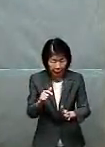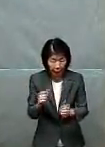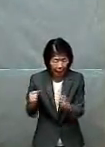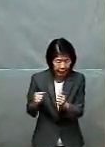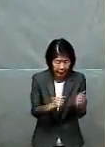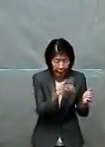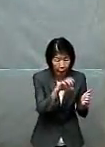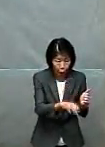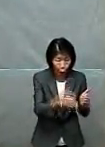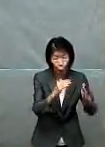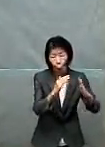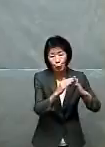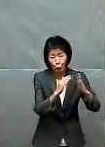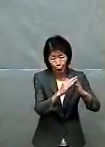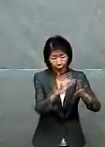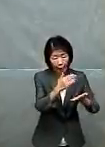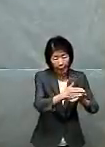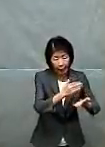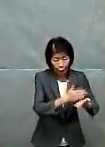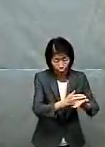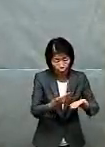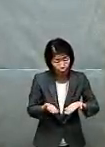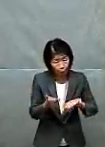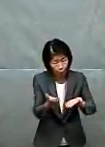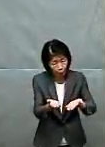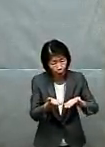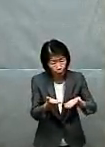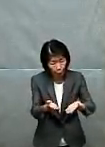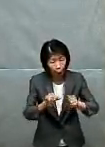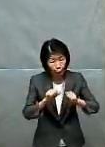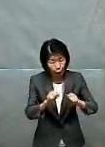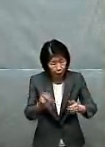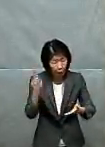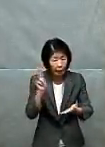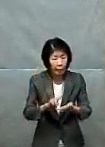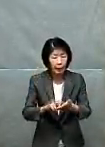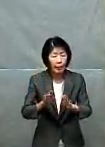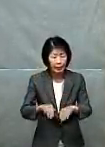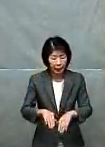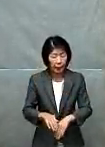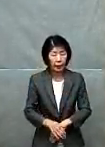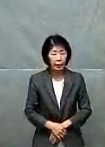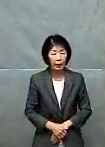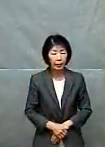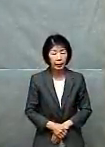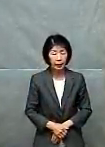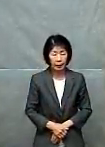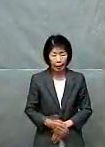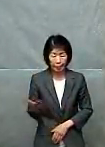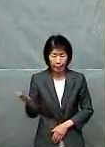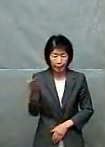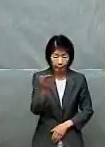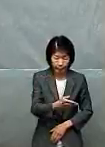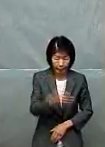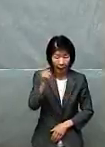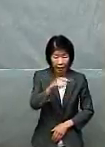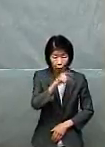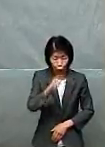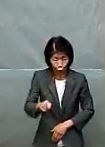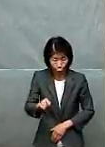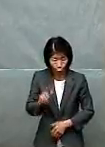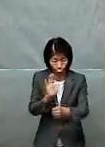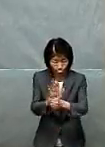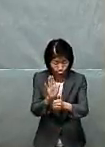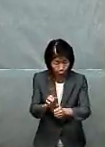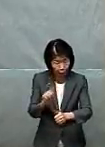用住宅住居として、提供をすることとしたところであります。次に人的支援ですけれ